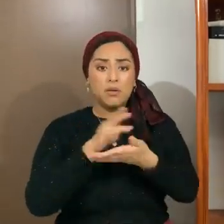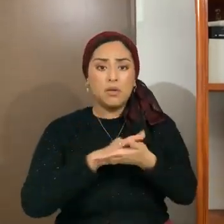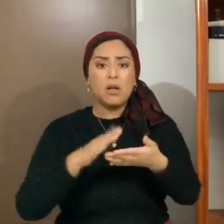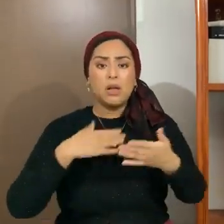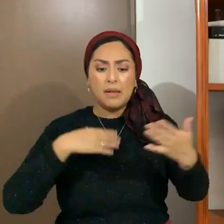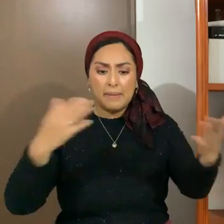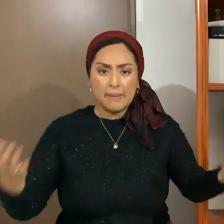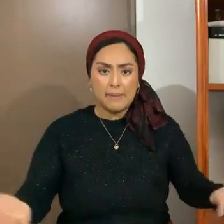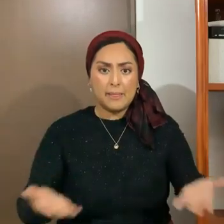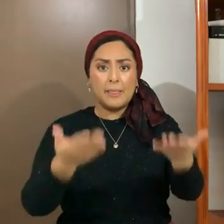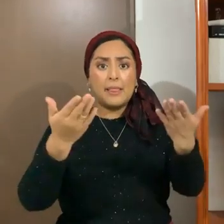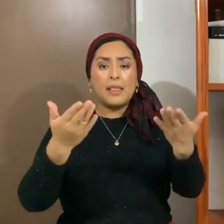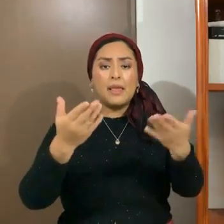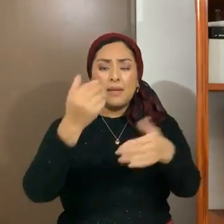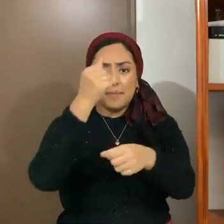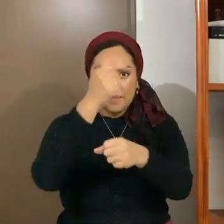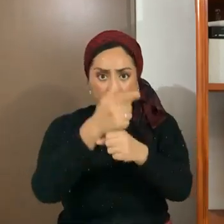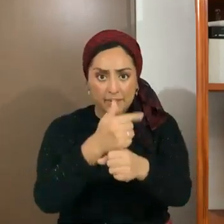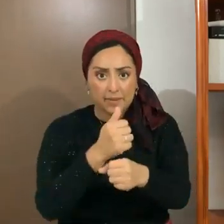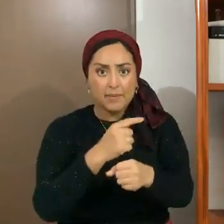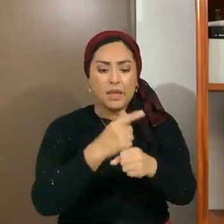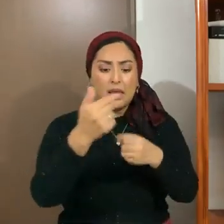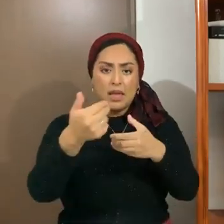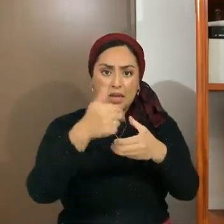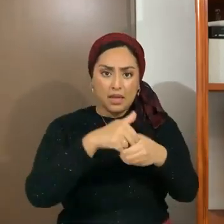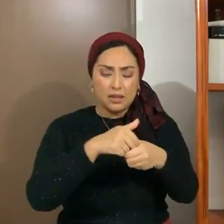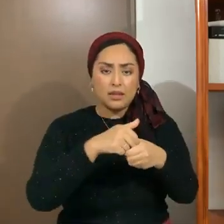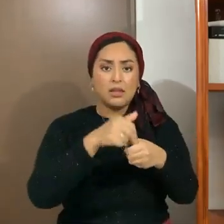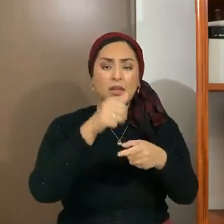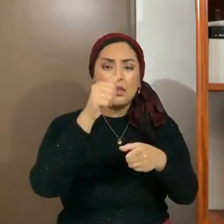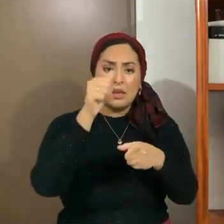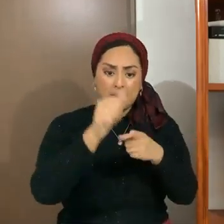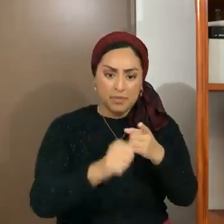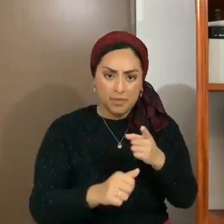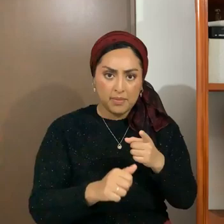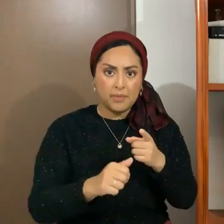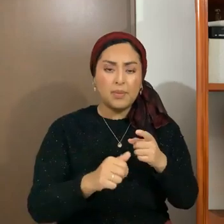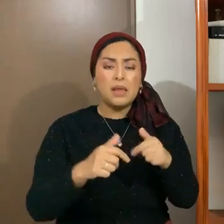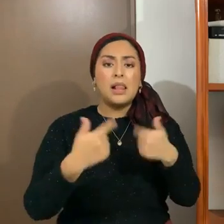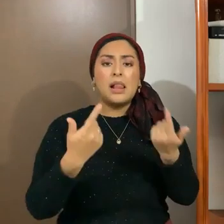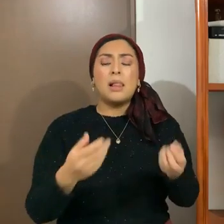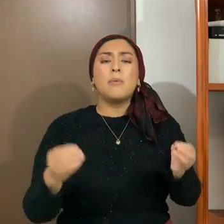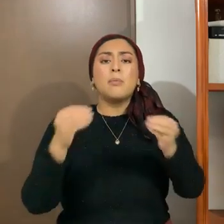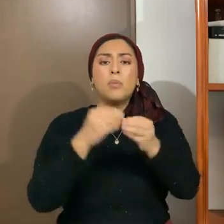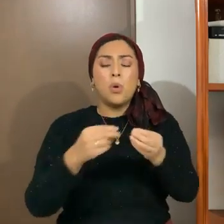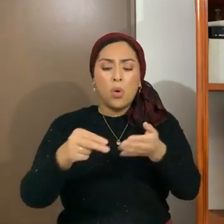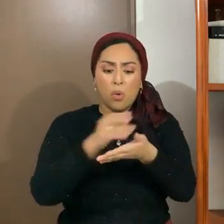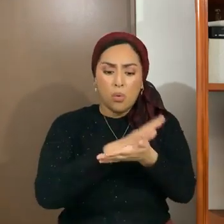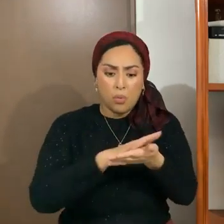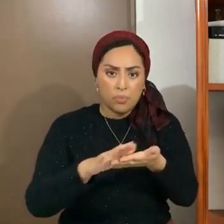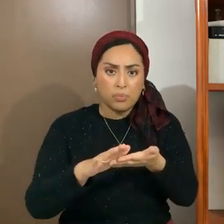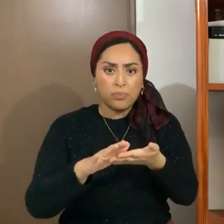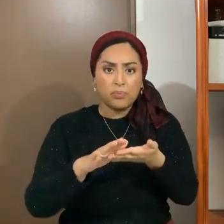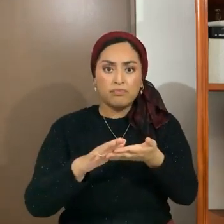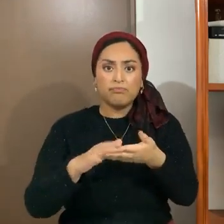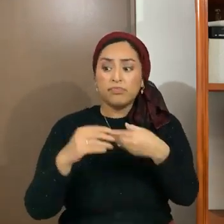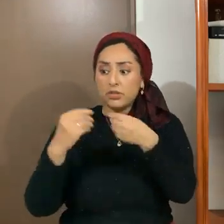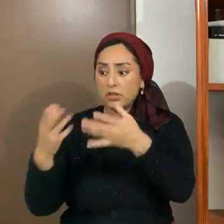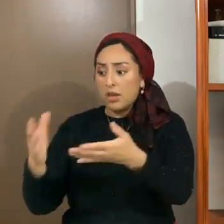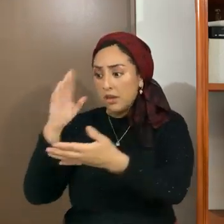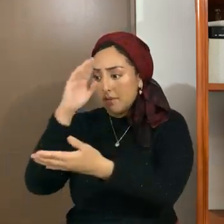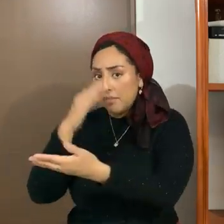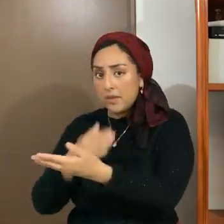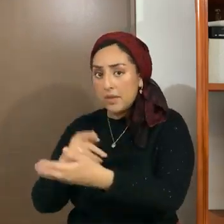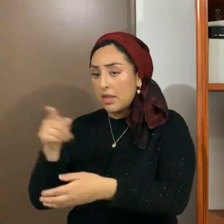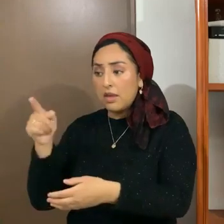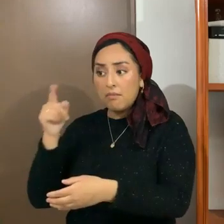animo, te invito, amigo, amiga, que entran a los pactos, y a ti, amado amada Jod, que te santifiques de veras, y le has hablado a tus hijos y no han